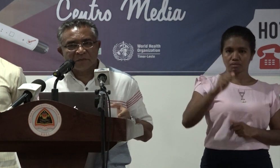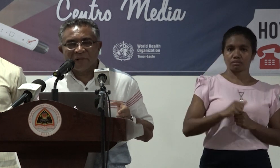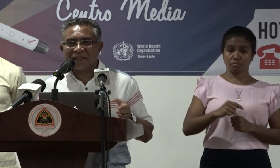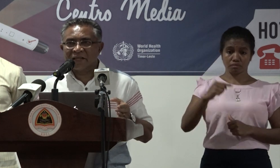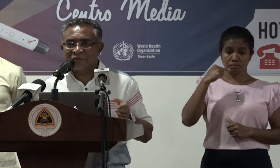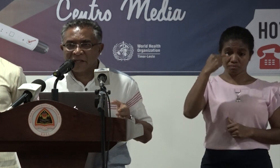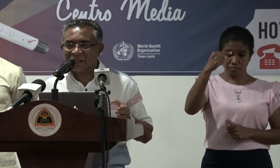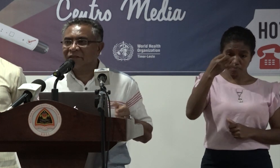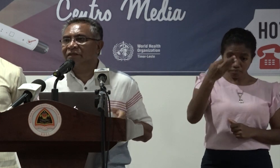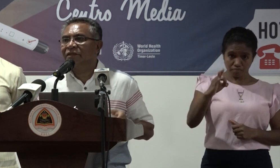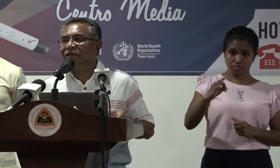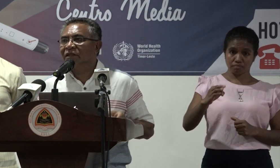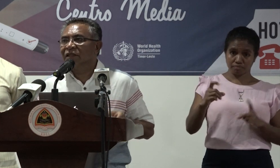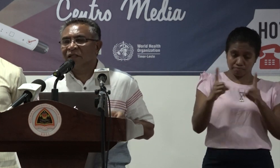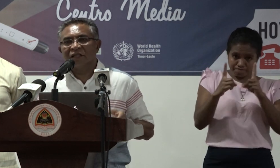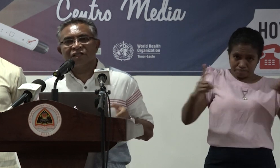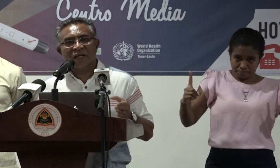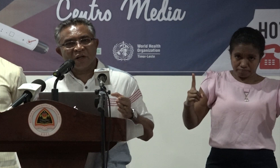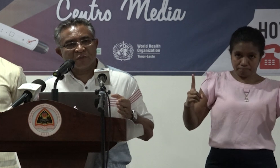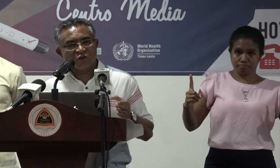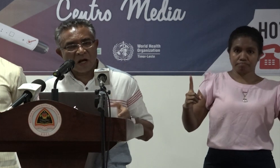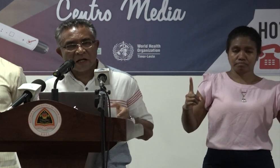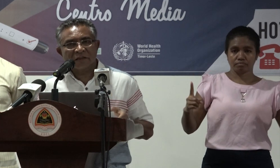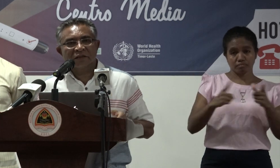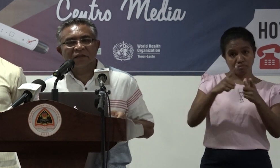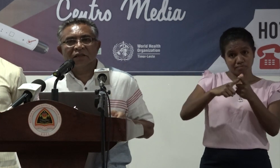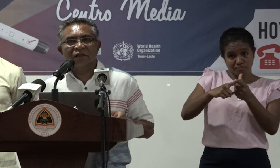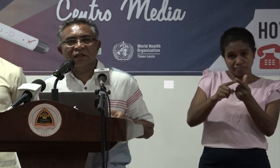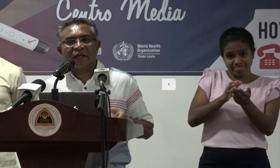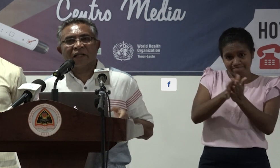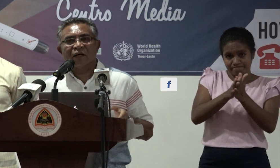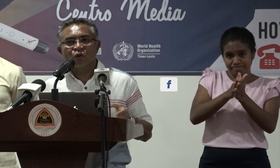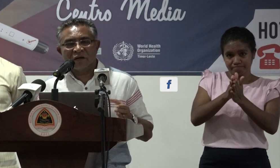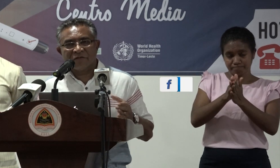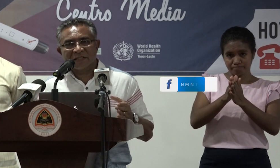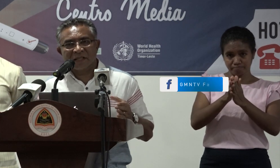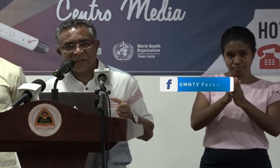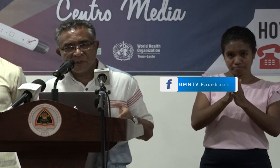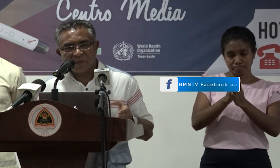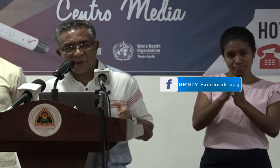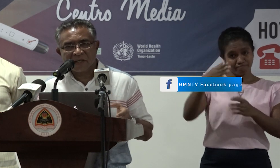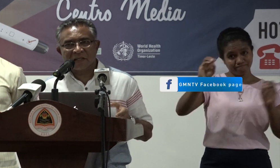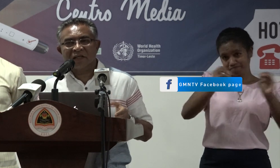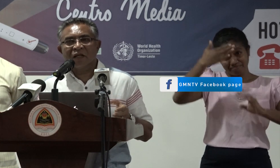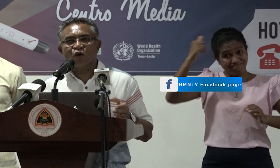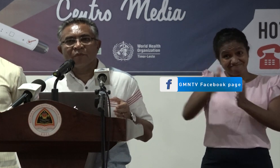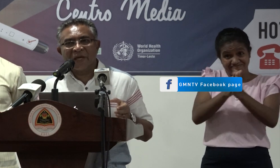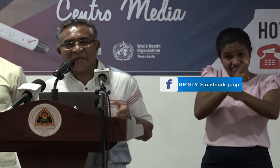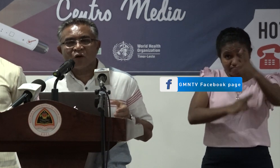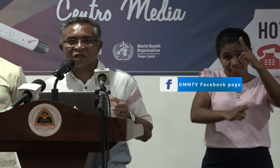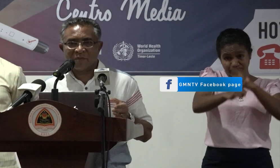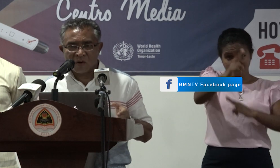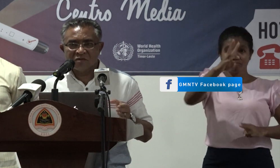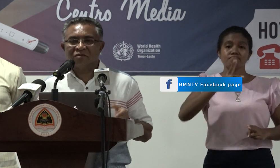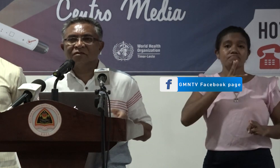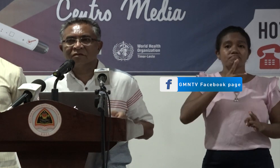nenilaran, mantém na fatin, higiene pessoal, ketahluha fasiliman beik, ho be,